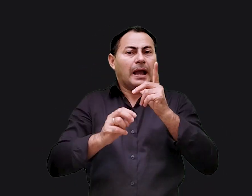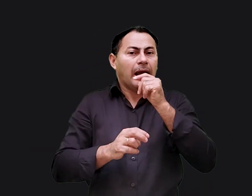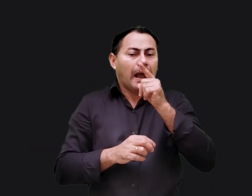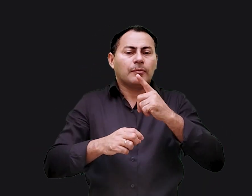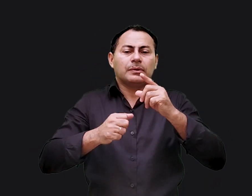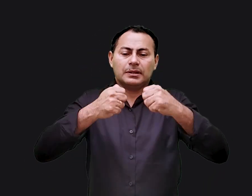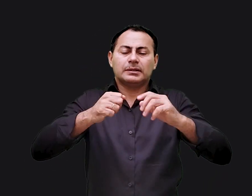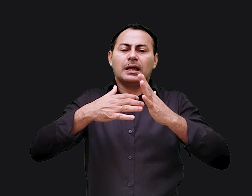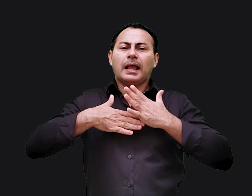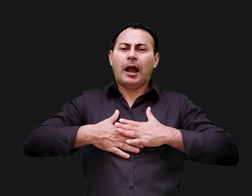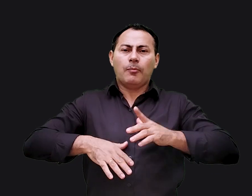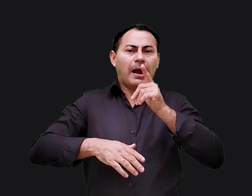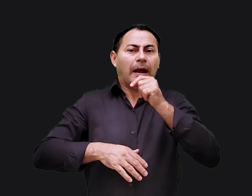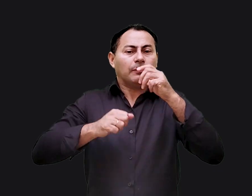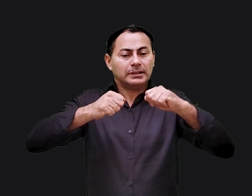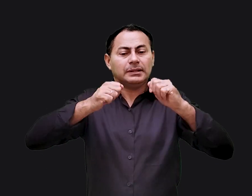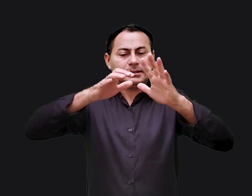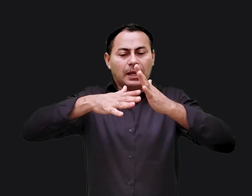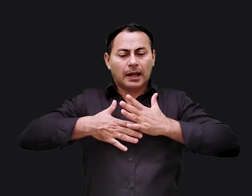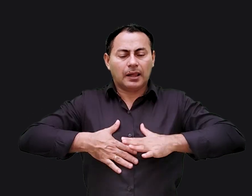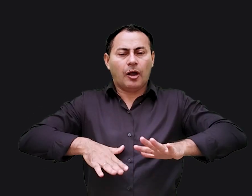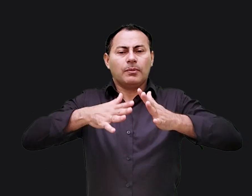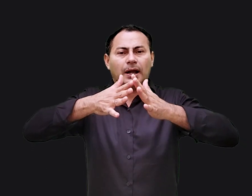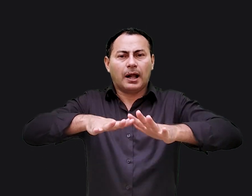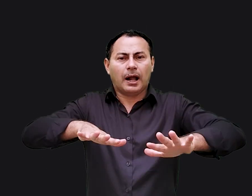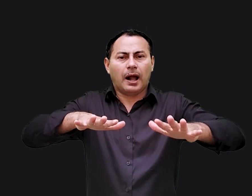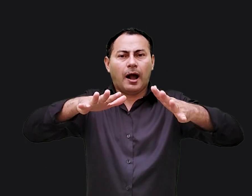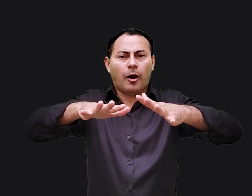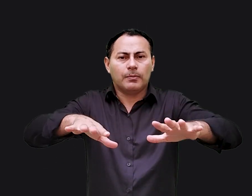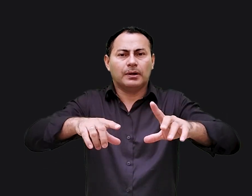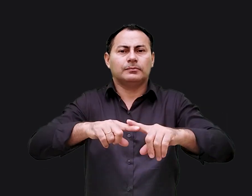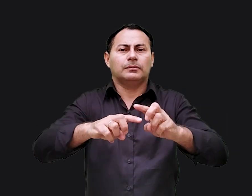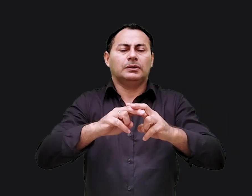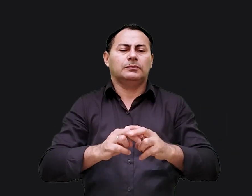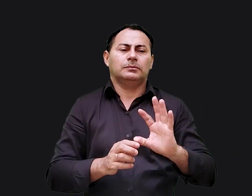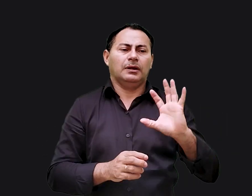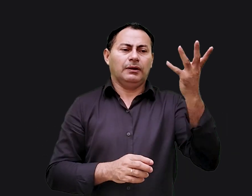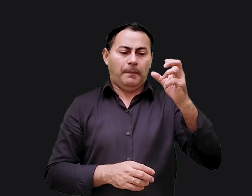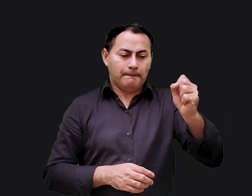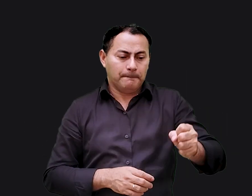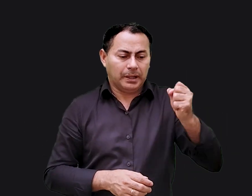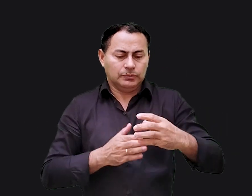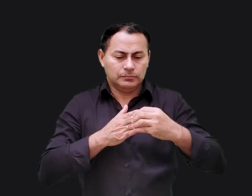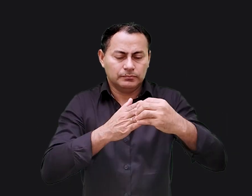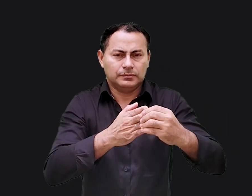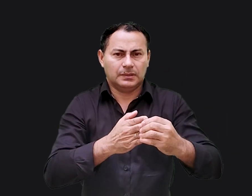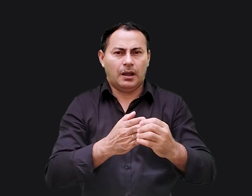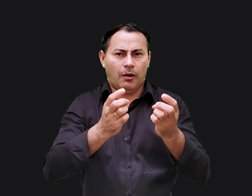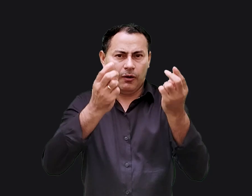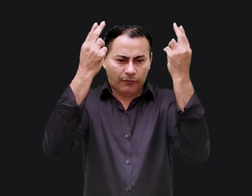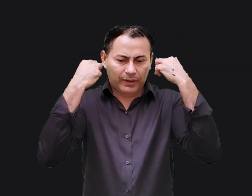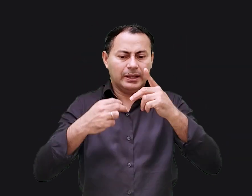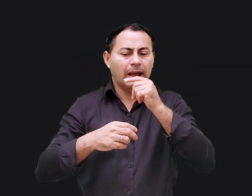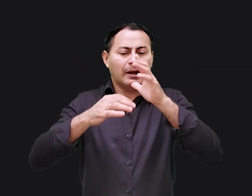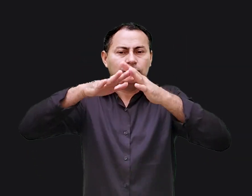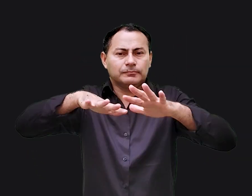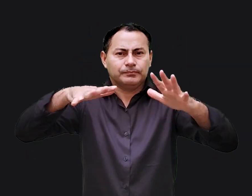a água tem que ser calma, tem que ser tranquila. Portanto, o fato do pastor conduzir a ovelha a águas